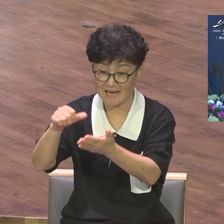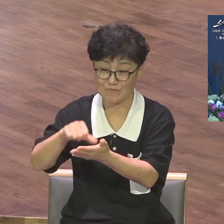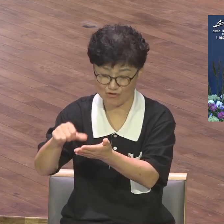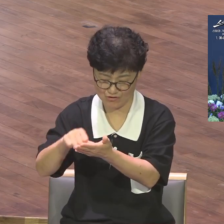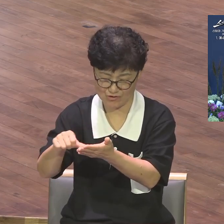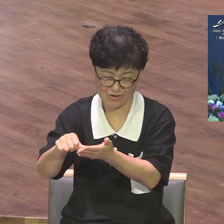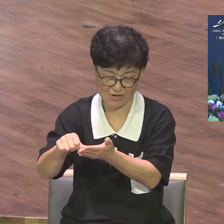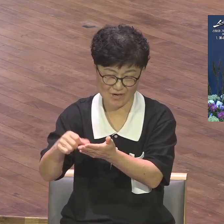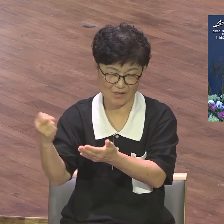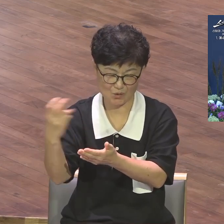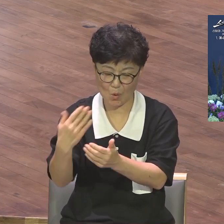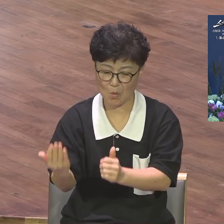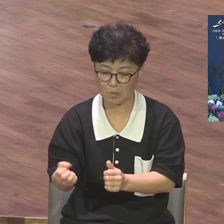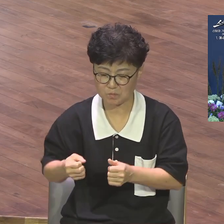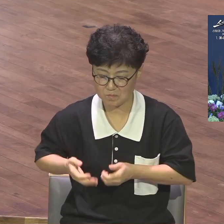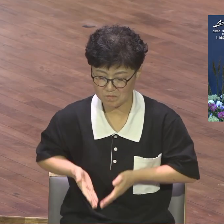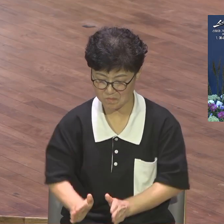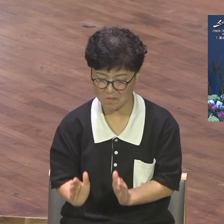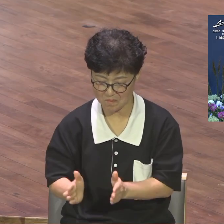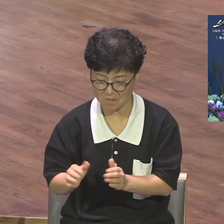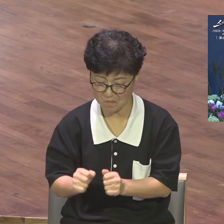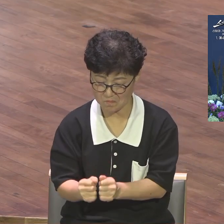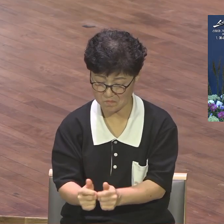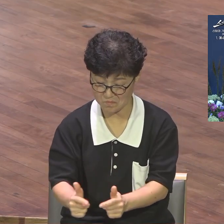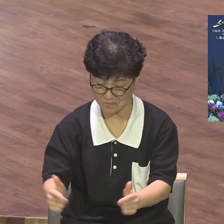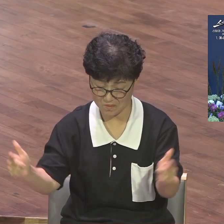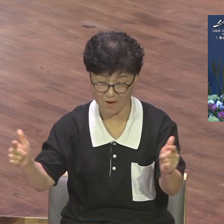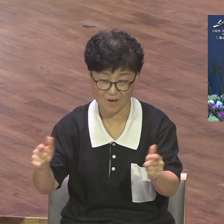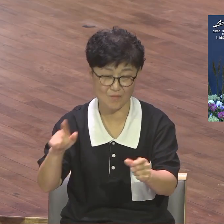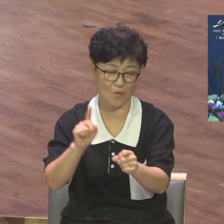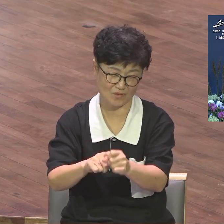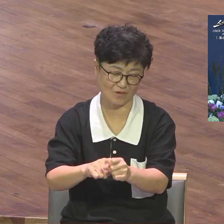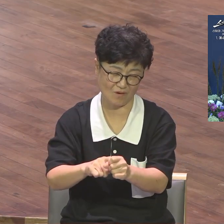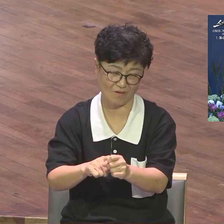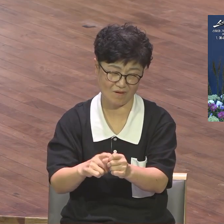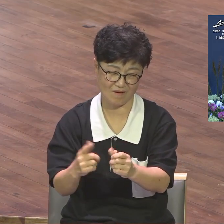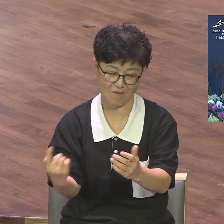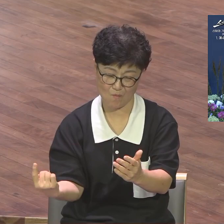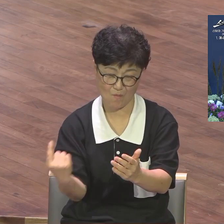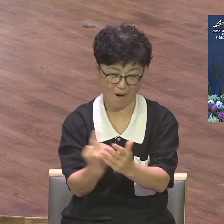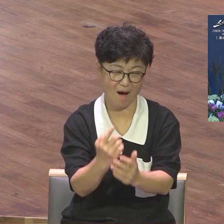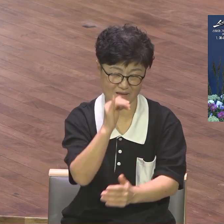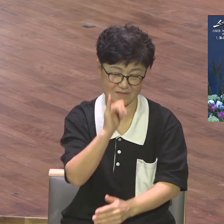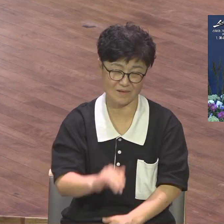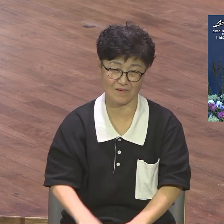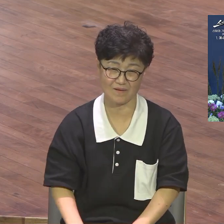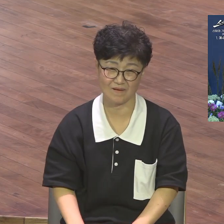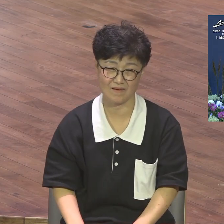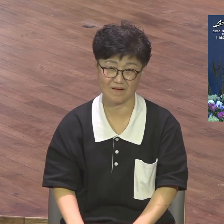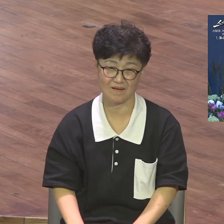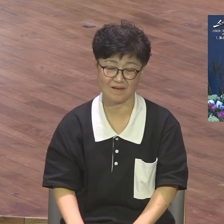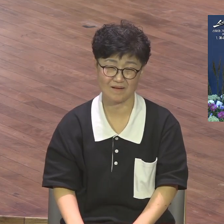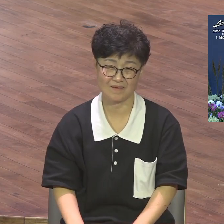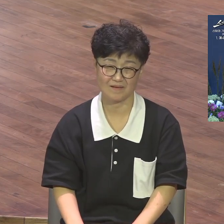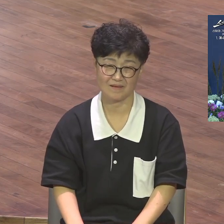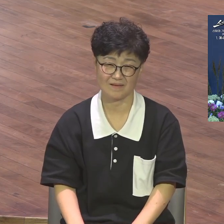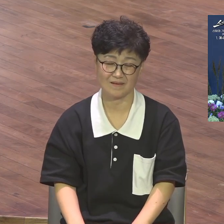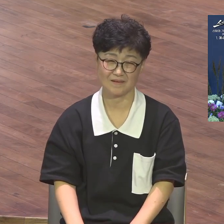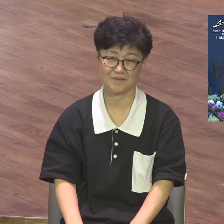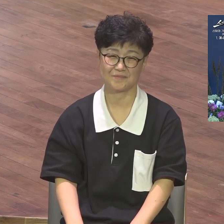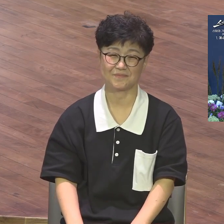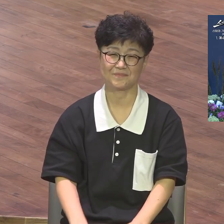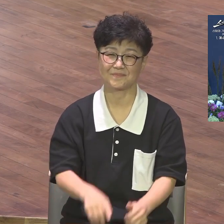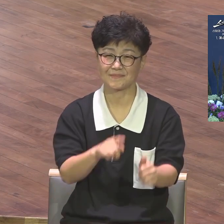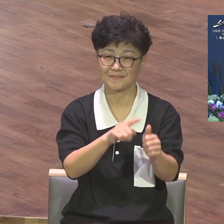거지 사람과 함께 동등한 예배적 존재, 영혼적 존재, 임마누엘적 존재는 아니라는 사실입니다. 오늘